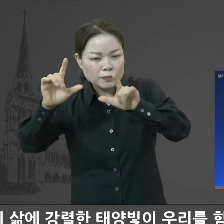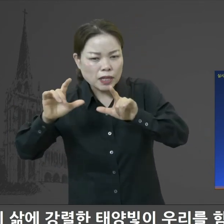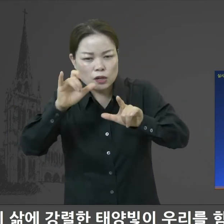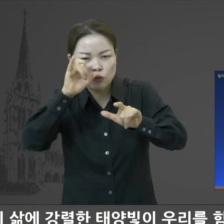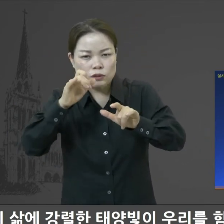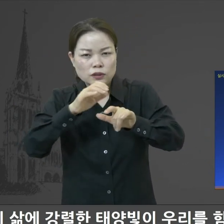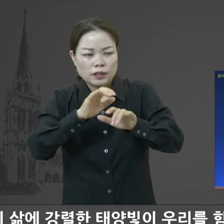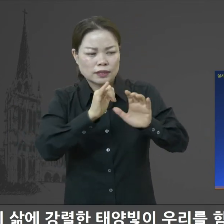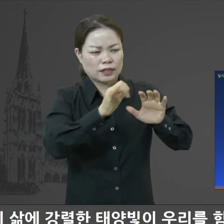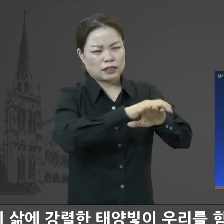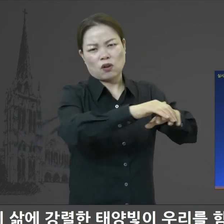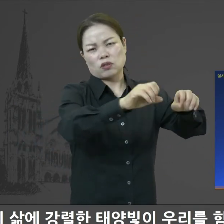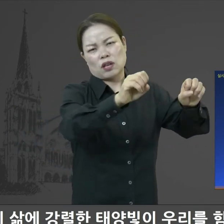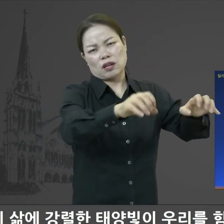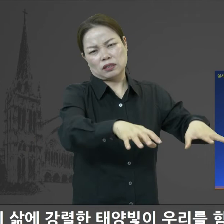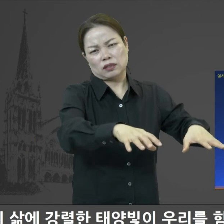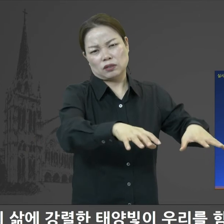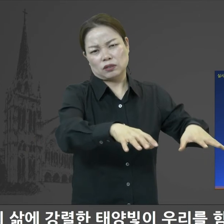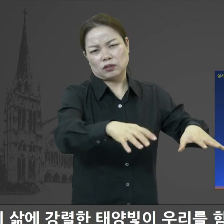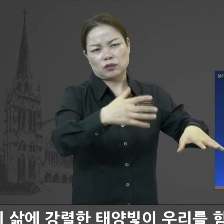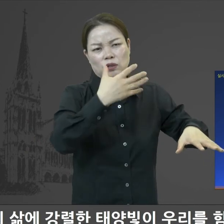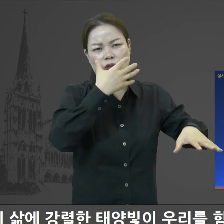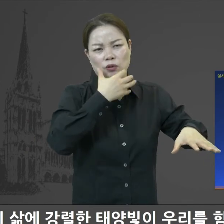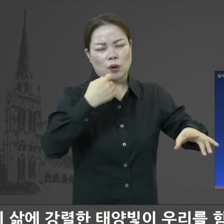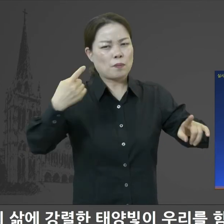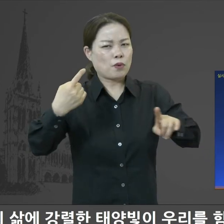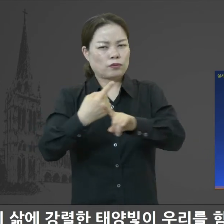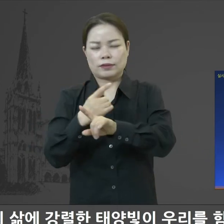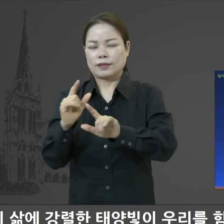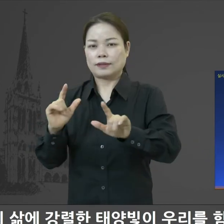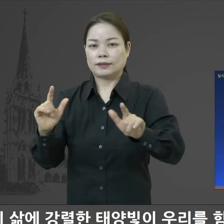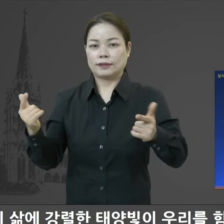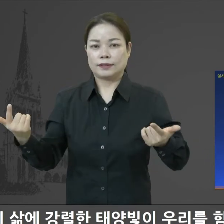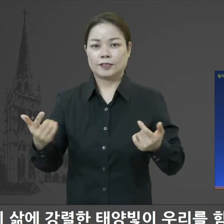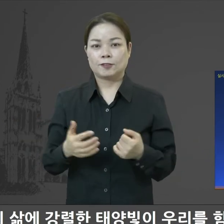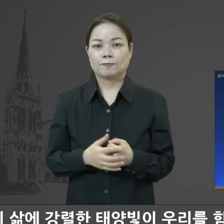세상의 헛된 것으로 그 복을 바꾸지 않으리라.